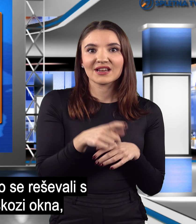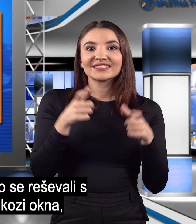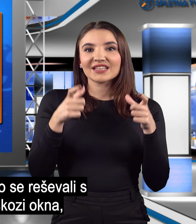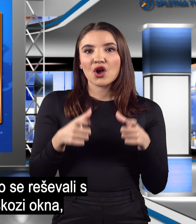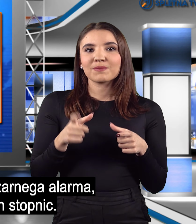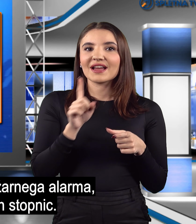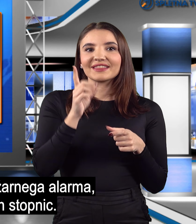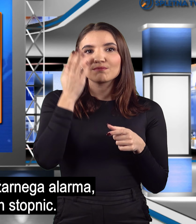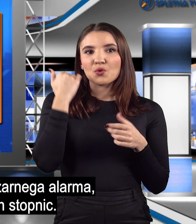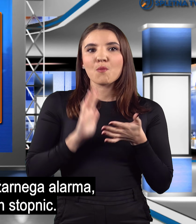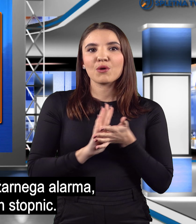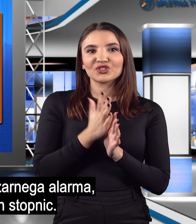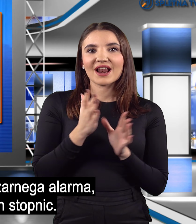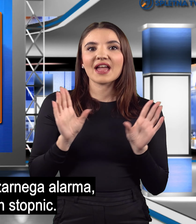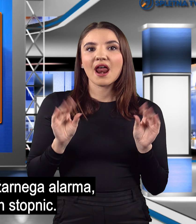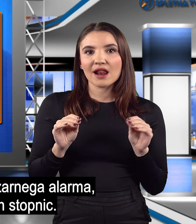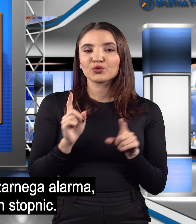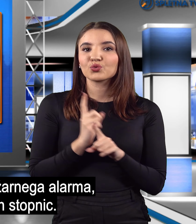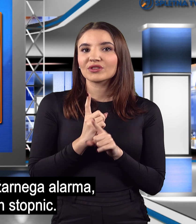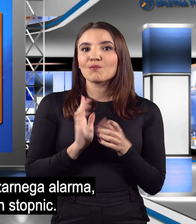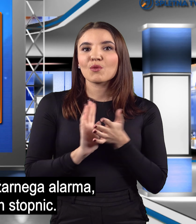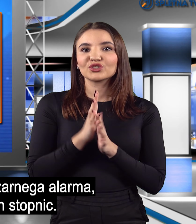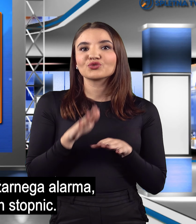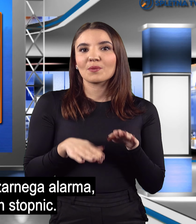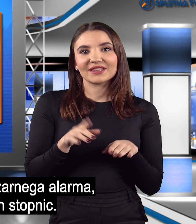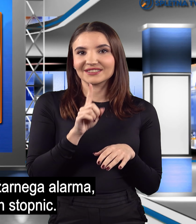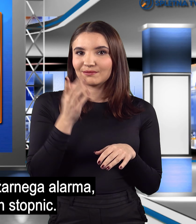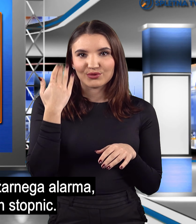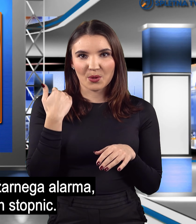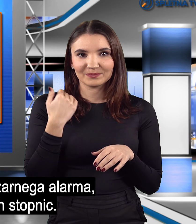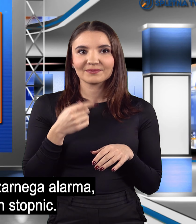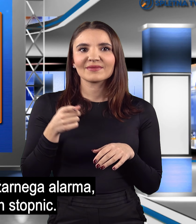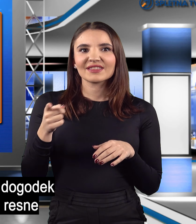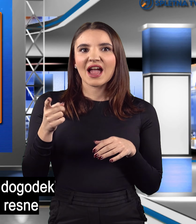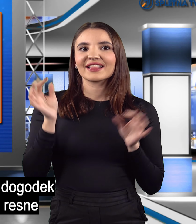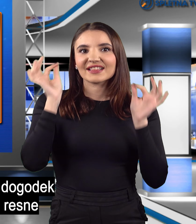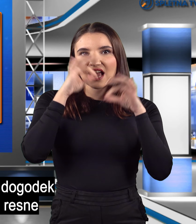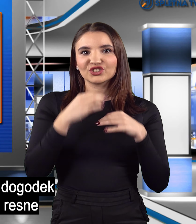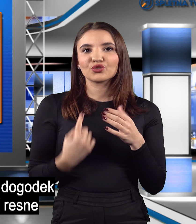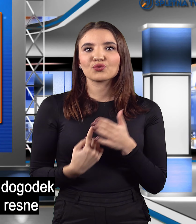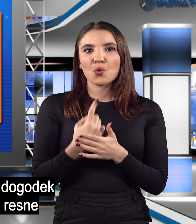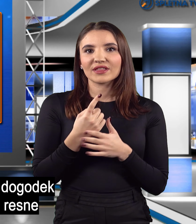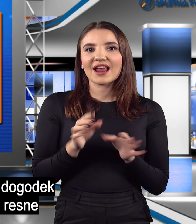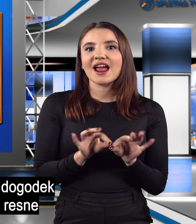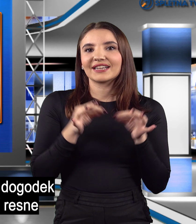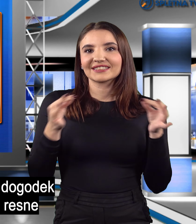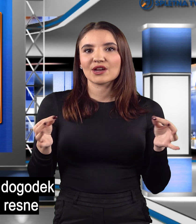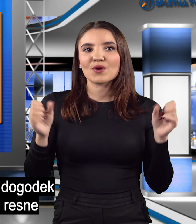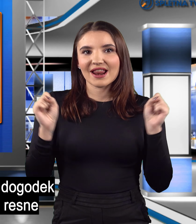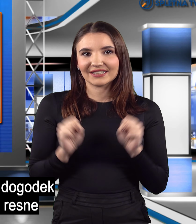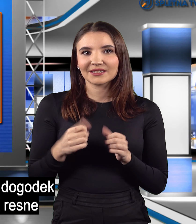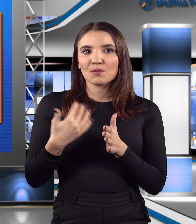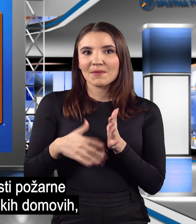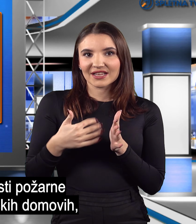s skakanjem skozi okna, saj v stavbi ni požarnega alarma, niti požarnih stopnic. Ta tragični dogodek je